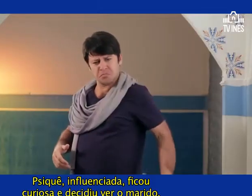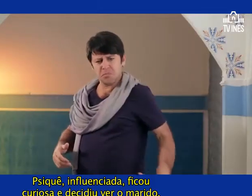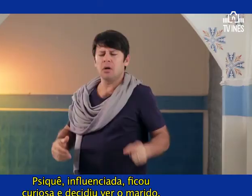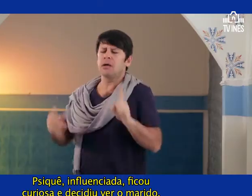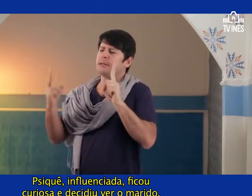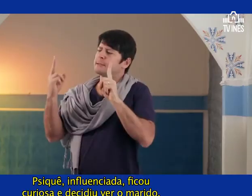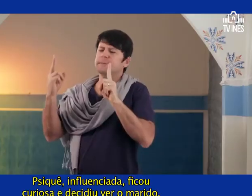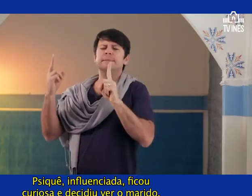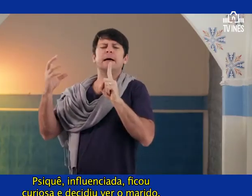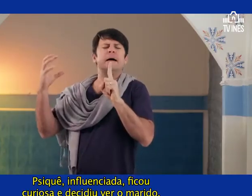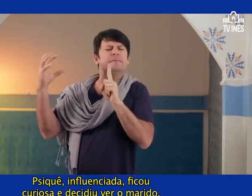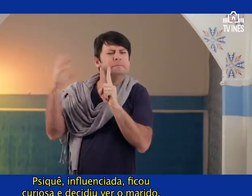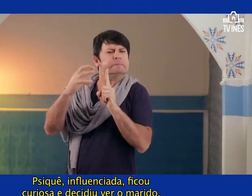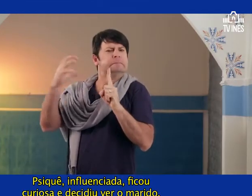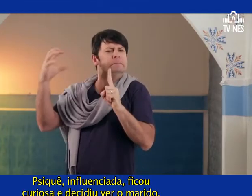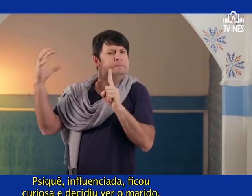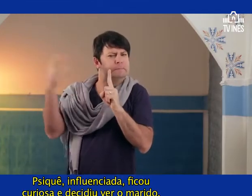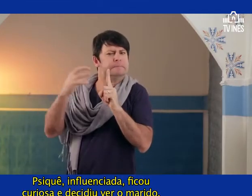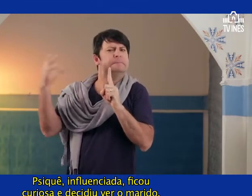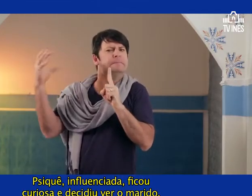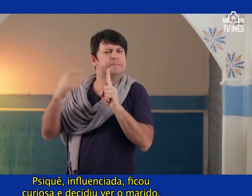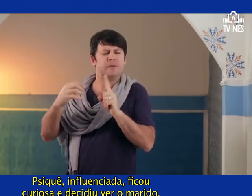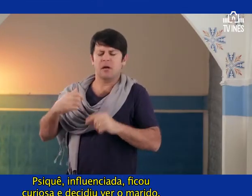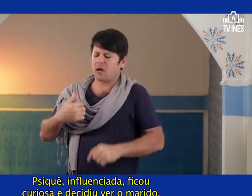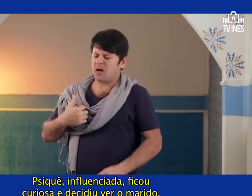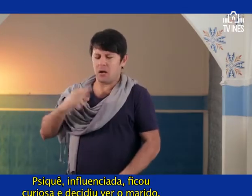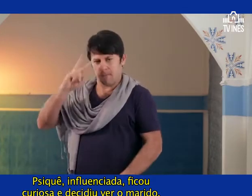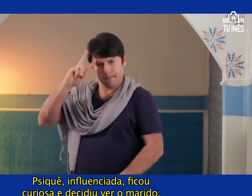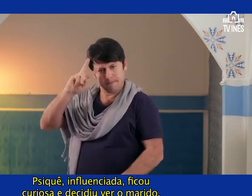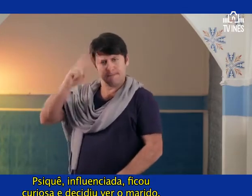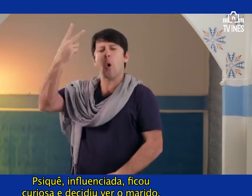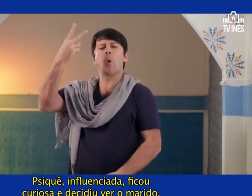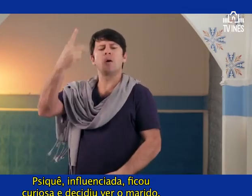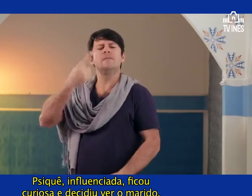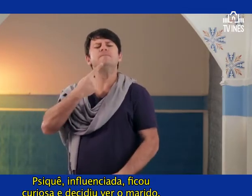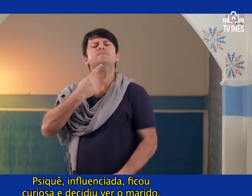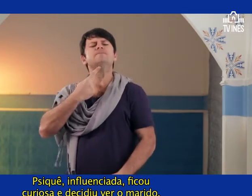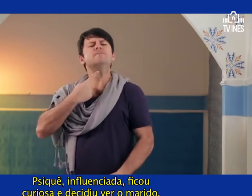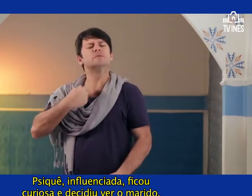Psyche, influenciada, ficou curiosa e decidiu ver o marido.